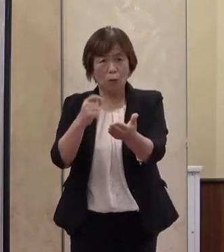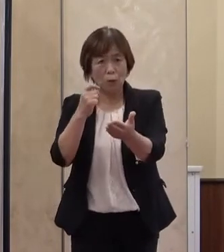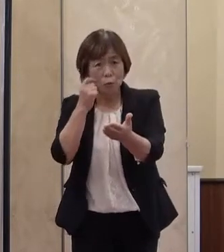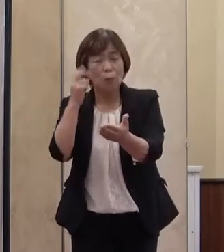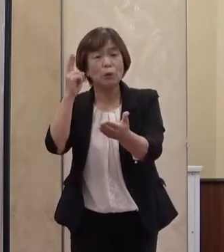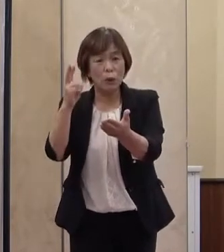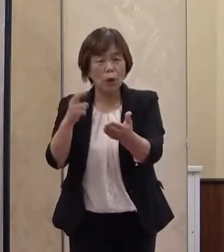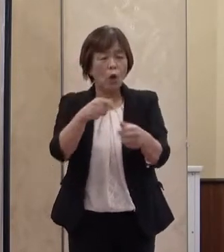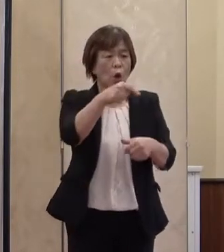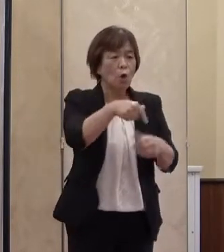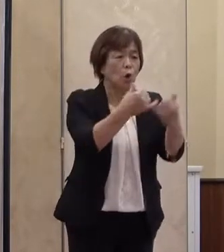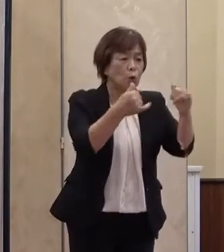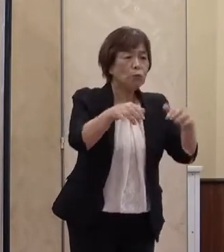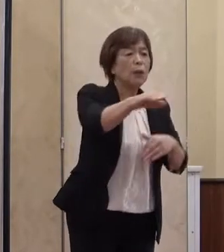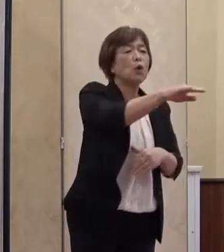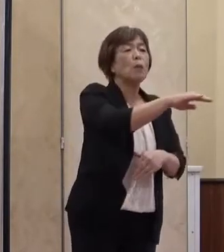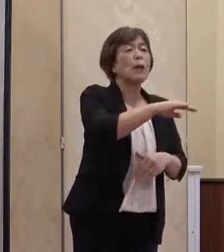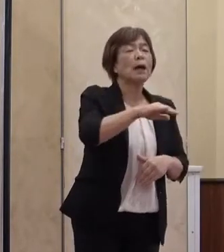さんに